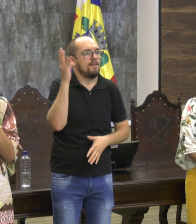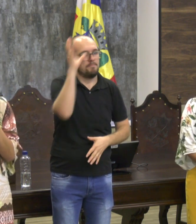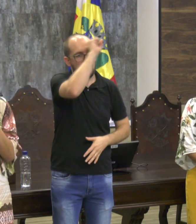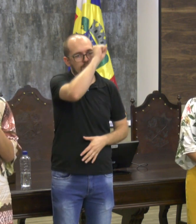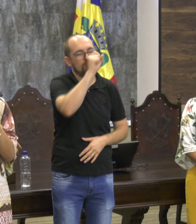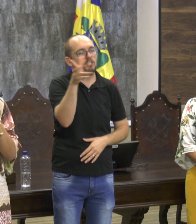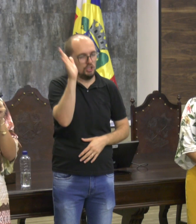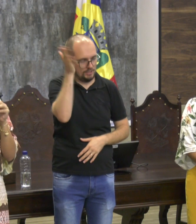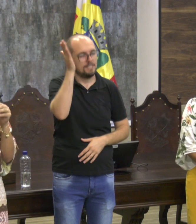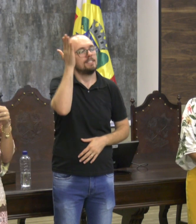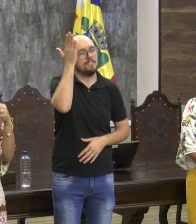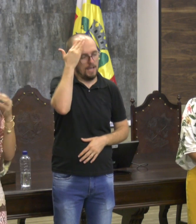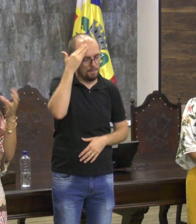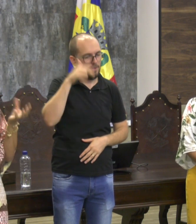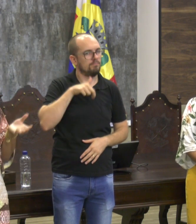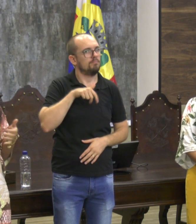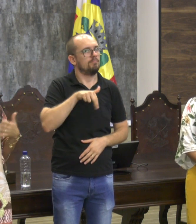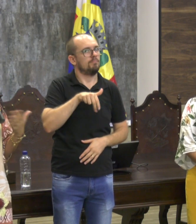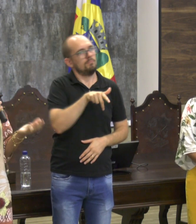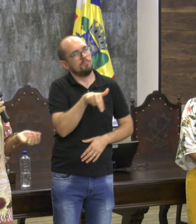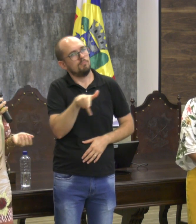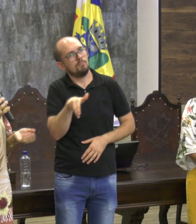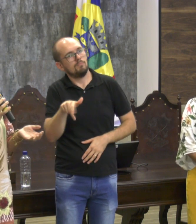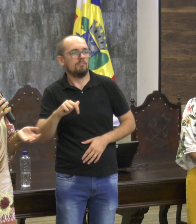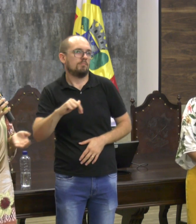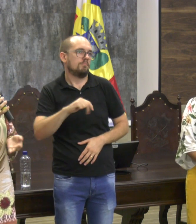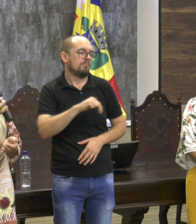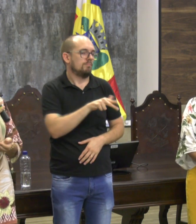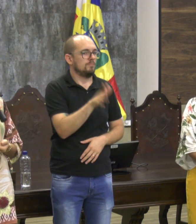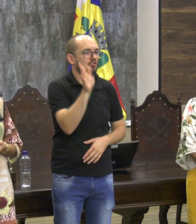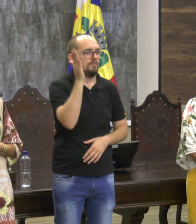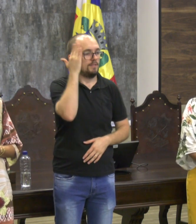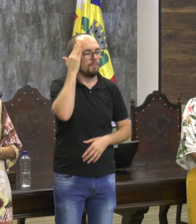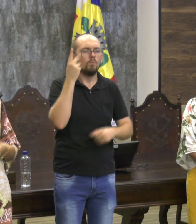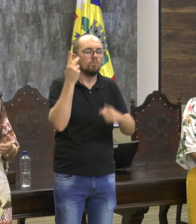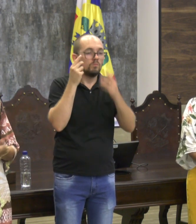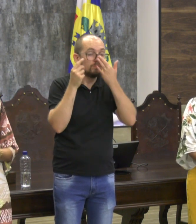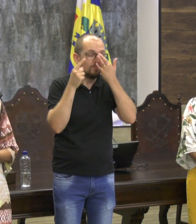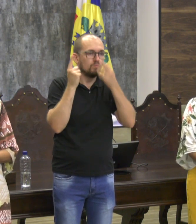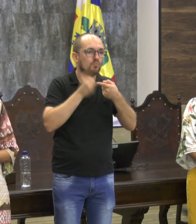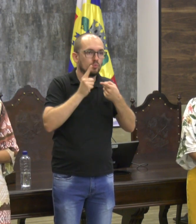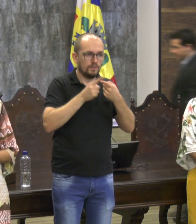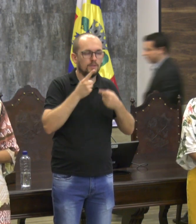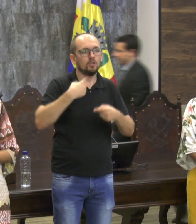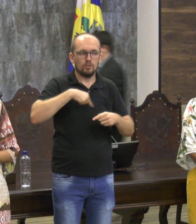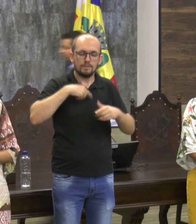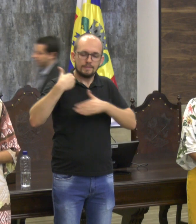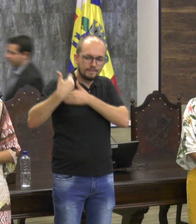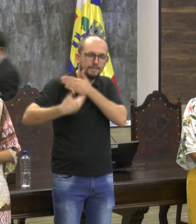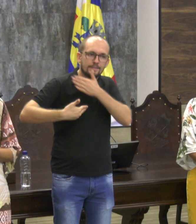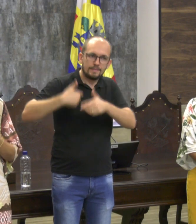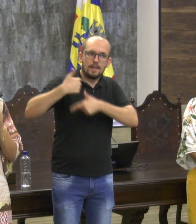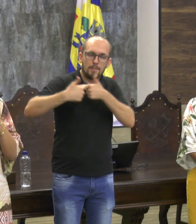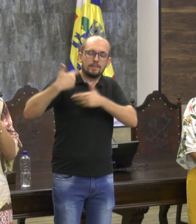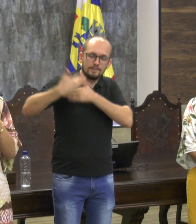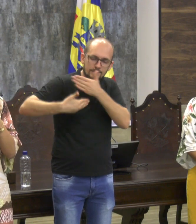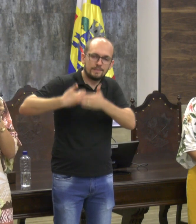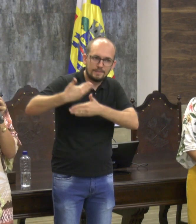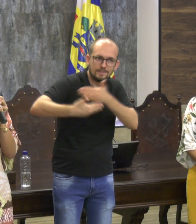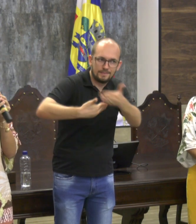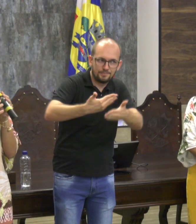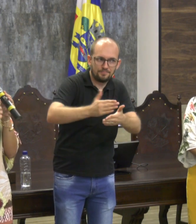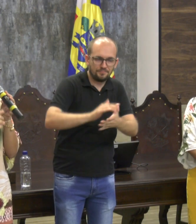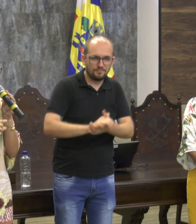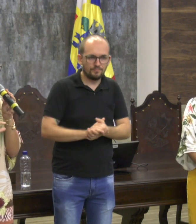ele, né? Então, esses desafios só foram possíveis através da nossa trajetória. Então,